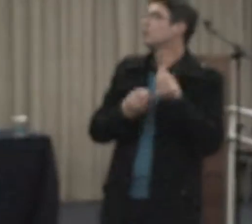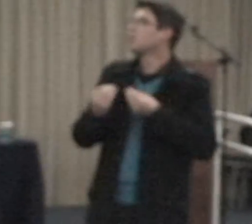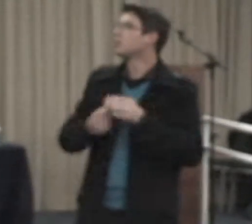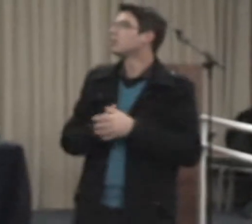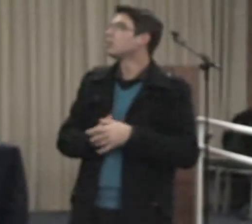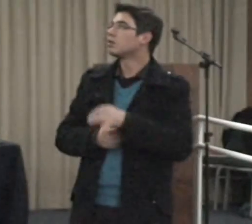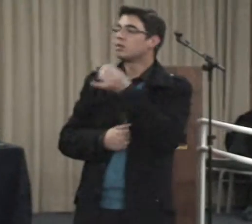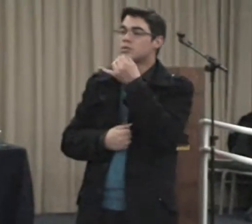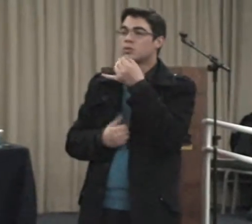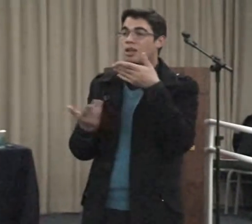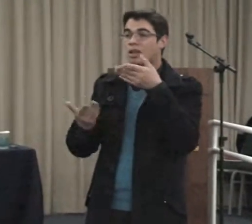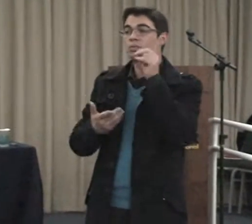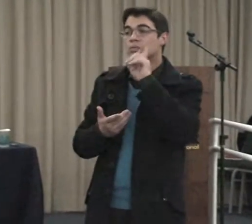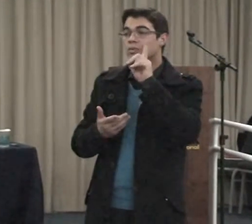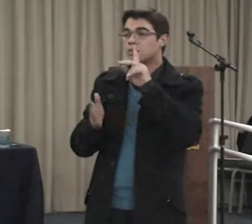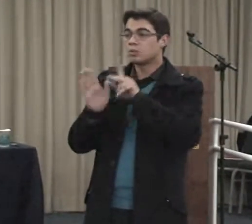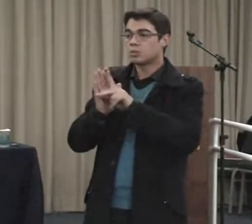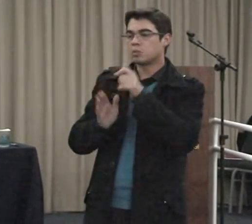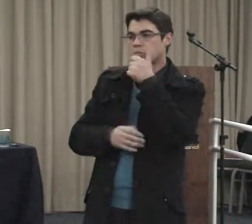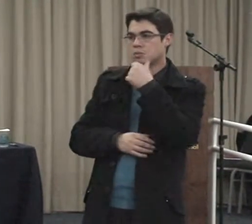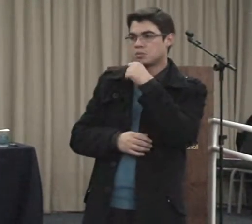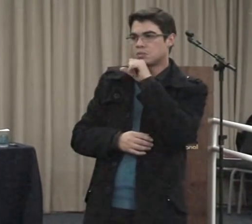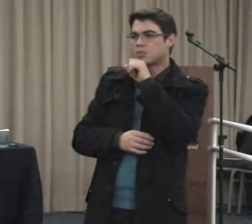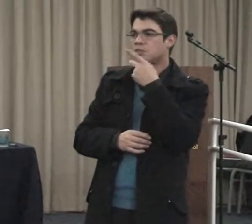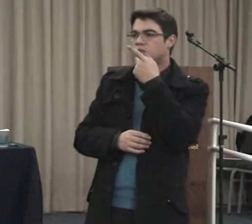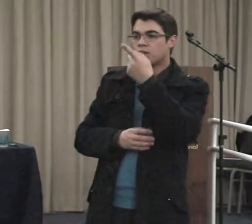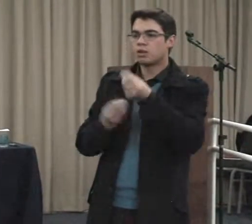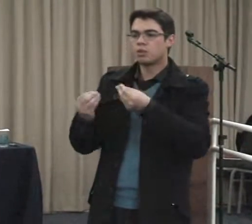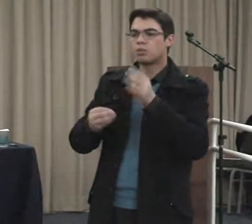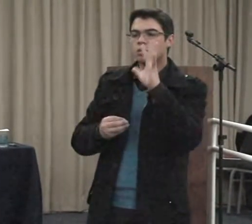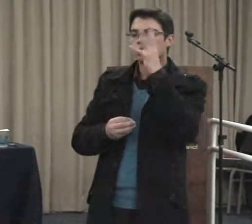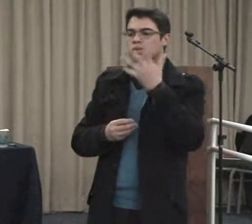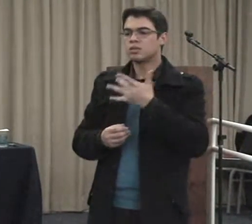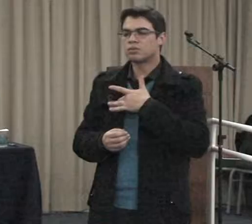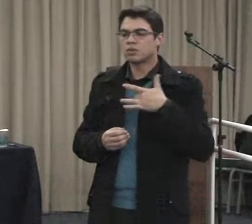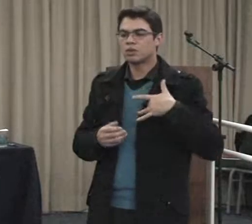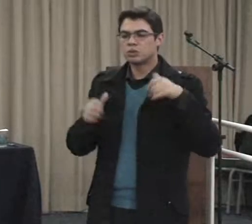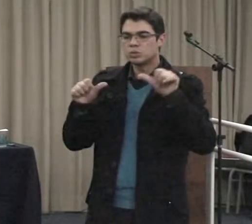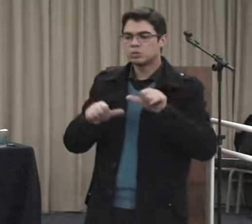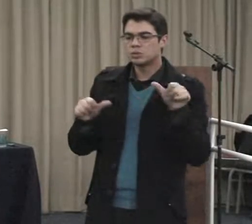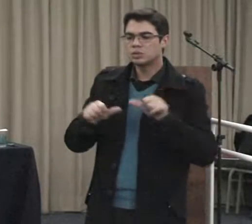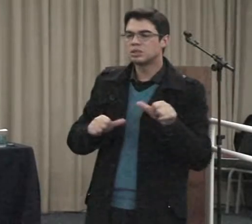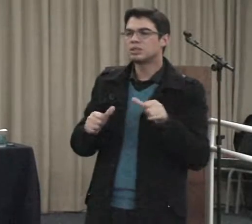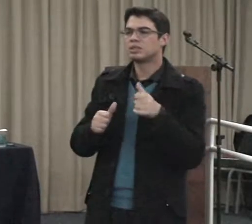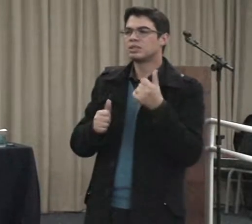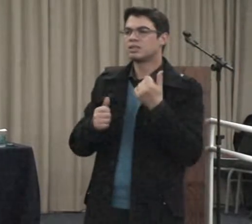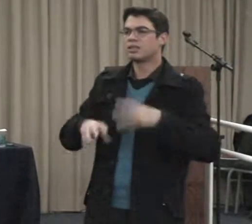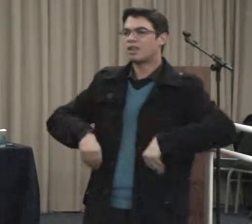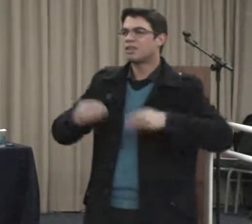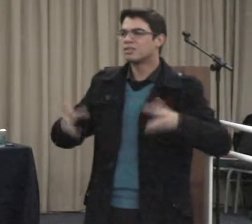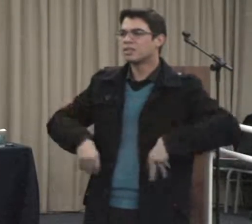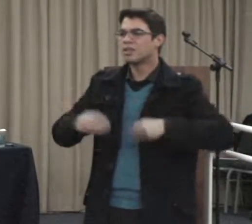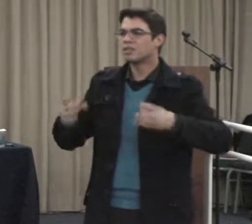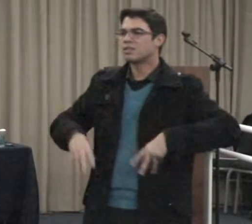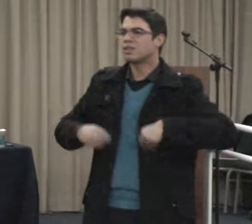nos Estados Unidos. Como deixa acontecer isso com as pessoas? Meu Deus!